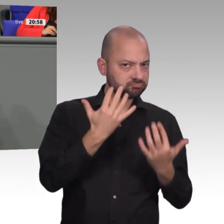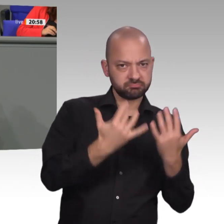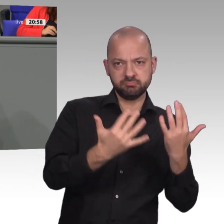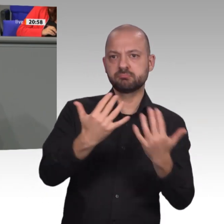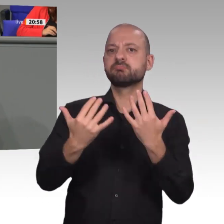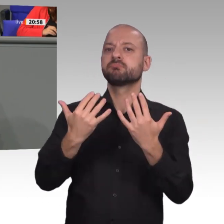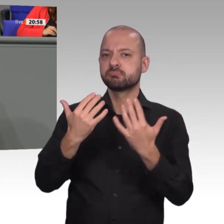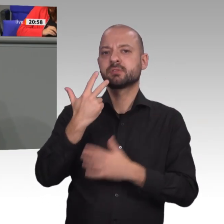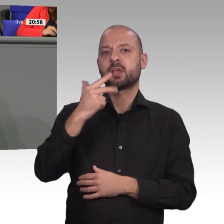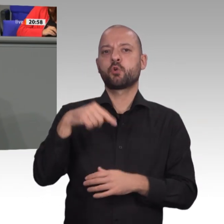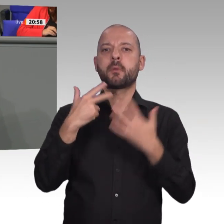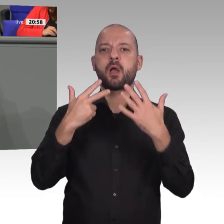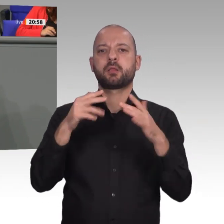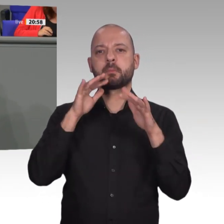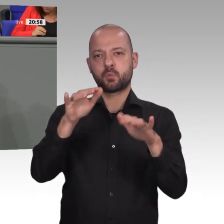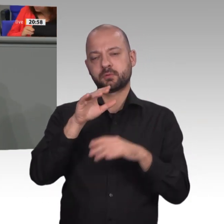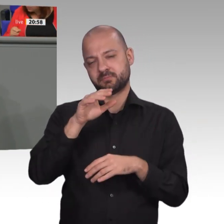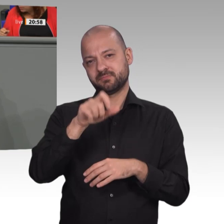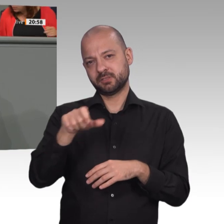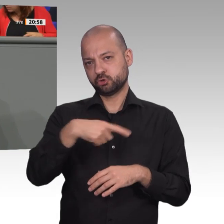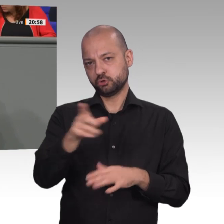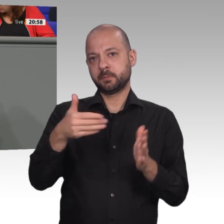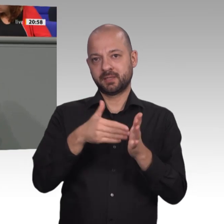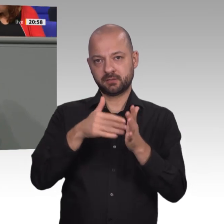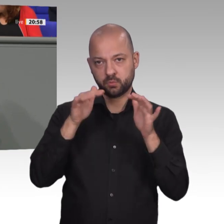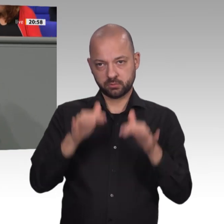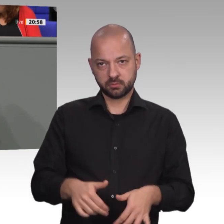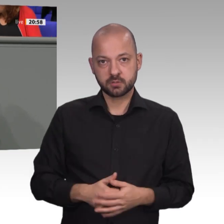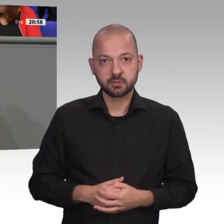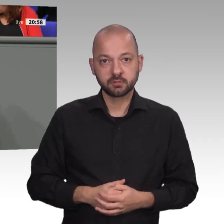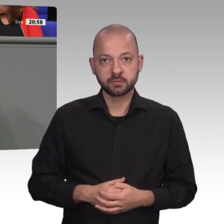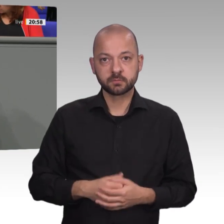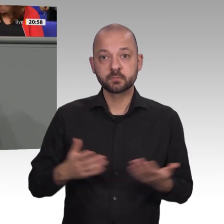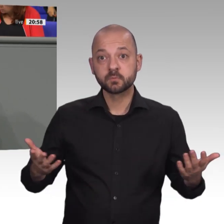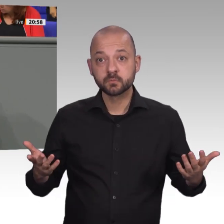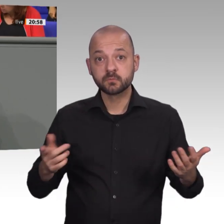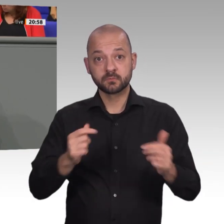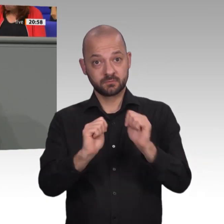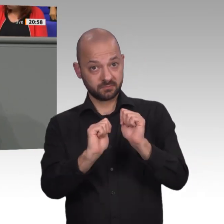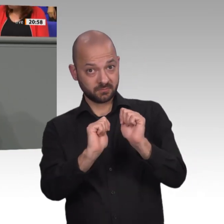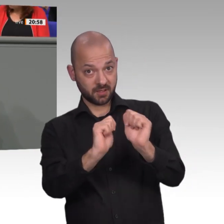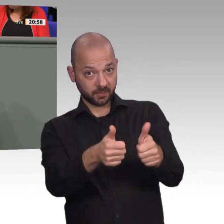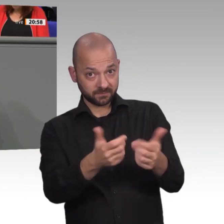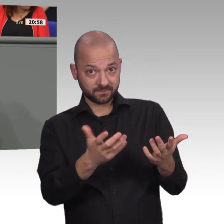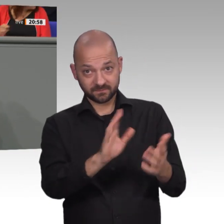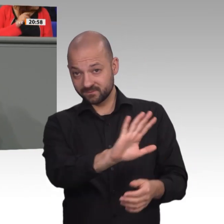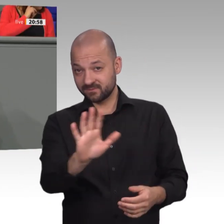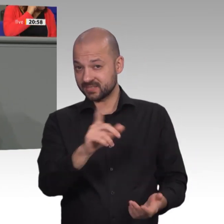sogenannter Teilhabeplan erstellt werden soll. Hieraus werden denn alle verfügbaren Leistungen in